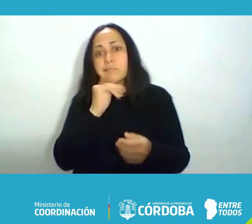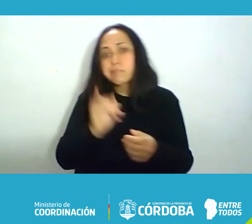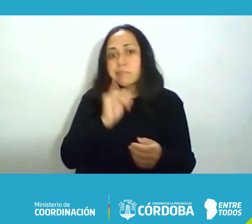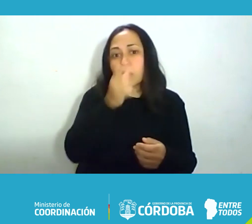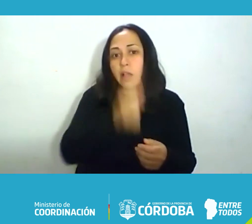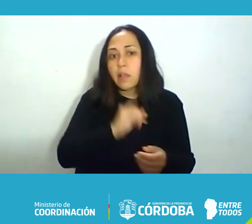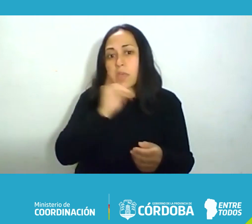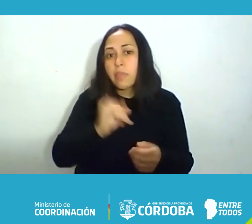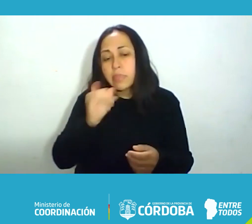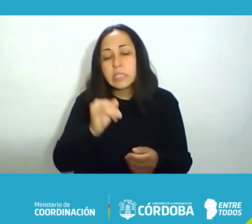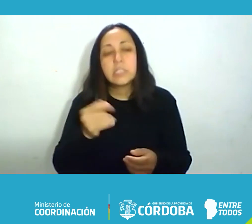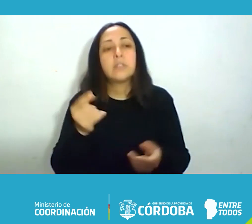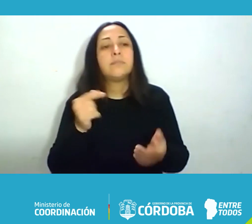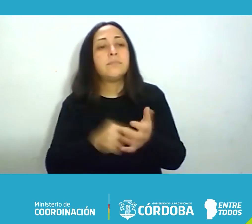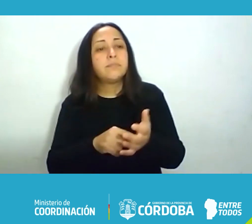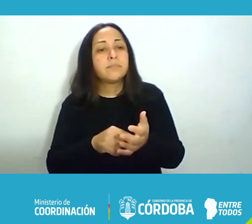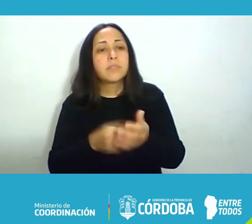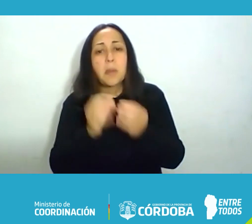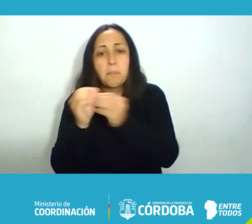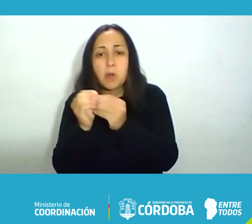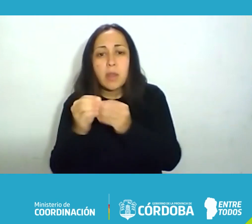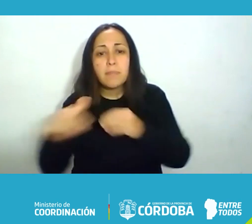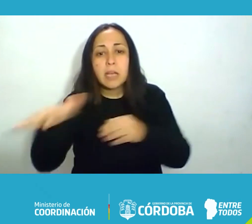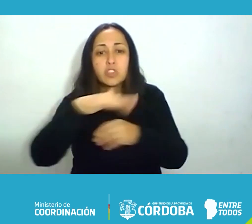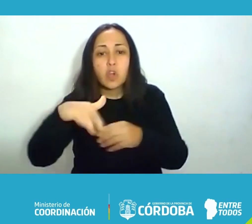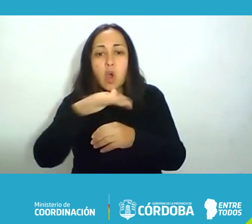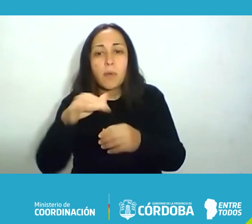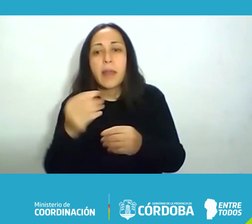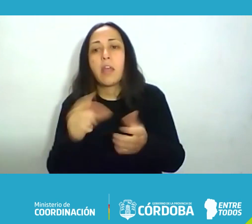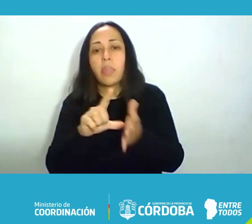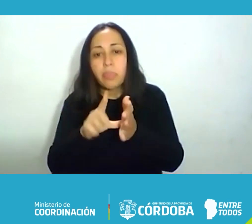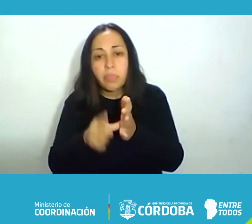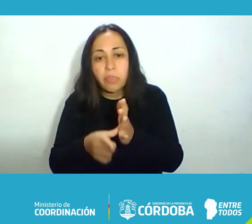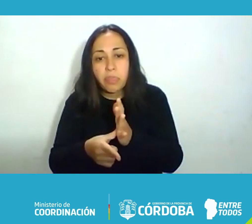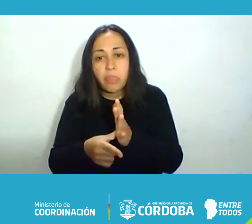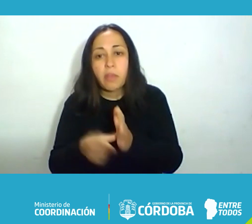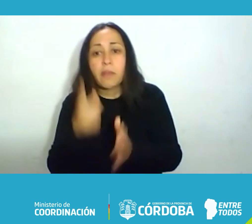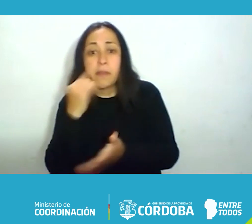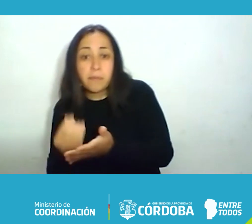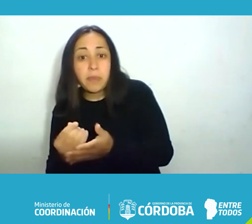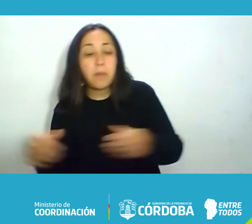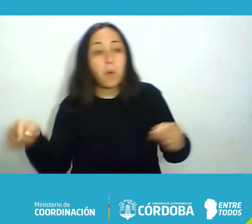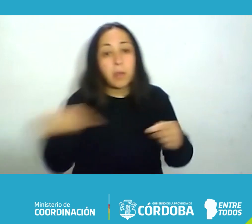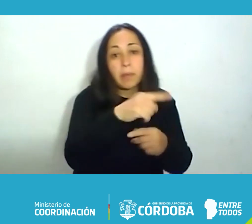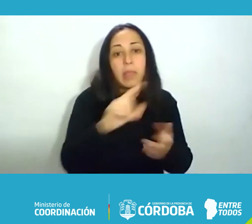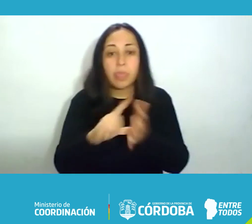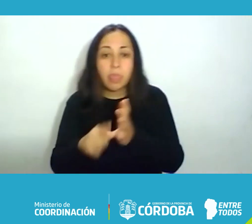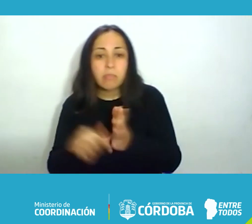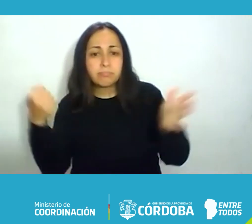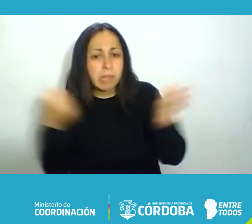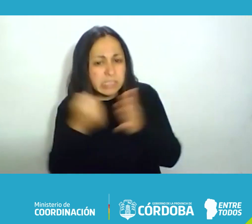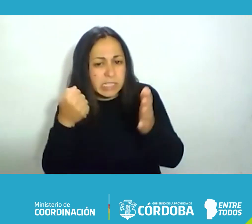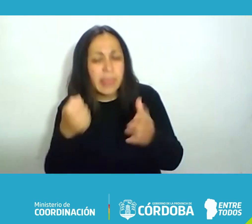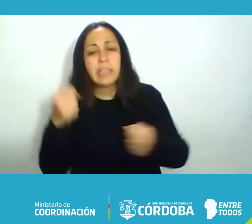Manifiesta que en el desarrollo de las transnacionales se tienen inconvenientes en las partes urbanas, como demoras tanto para el que vive como para el que circula. Además, se dan